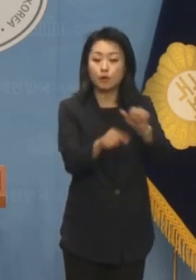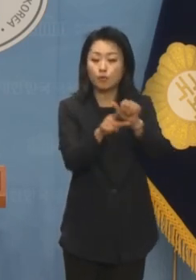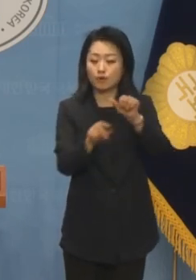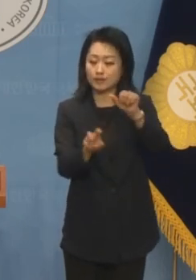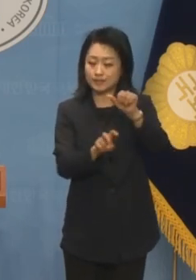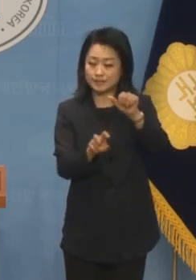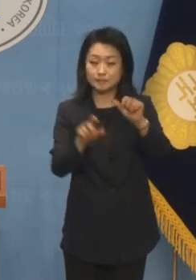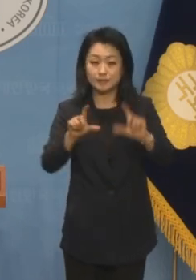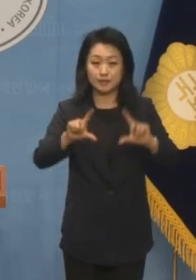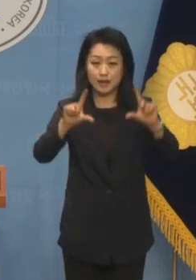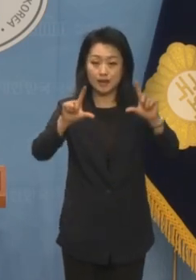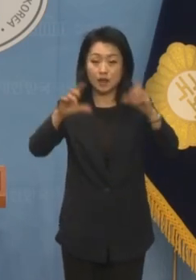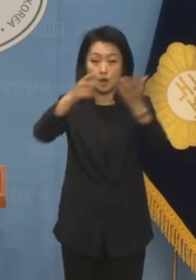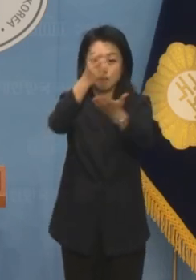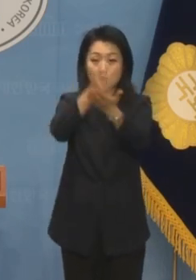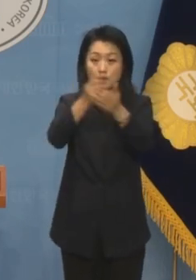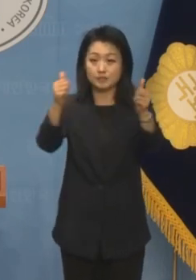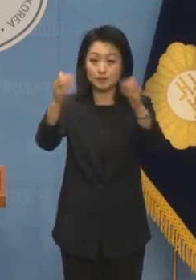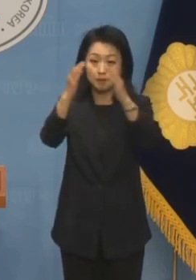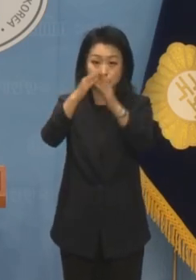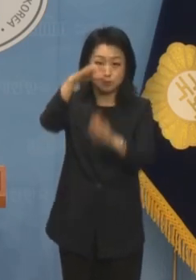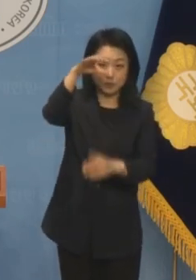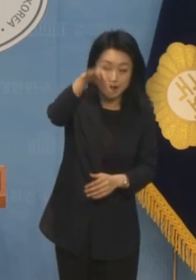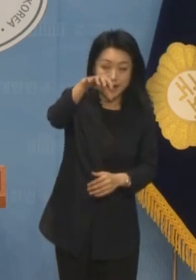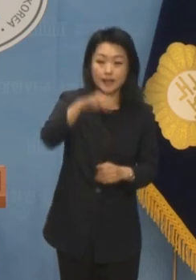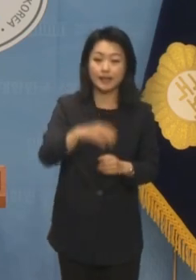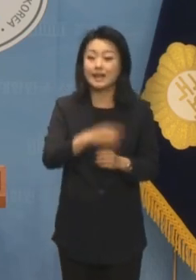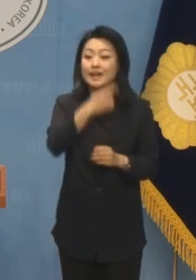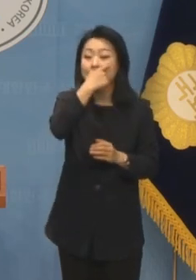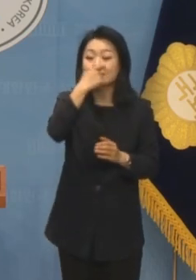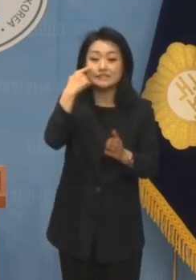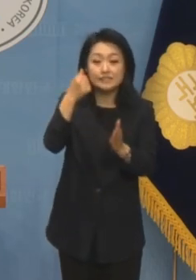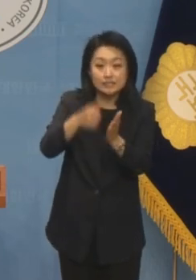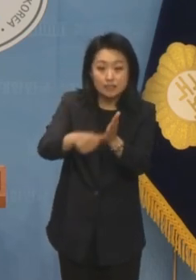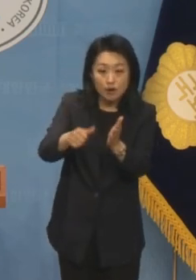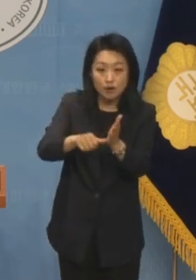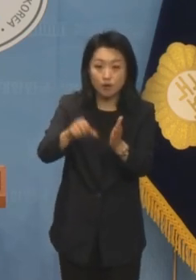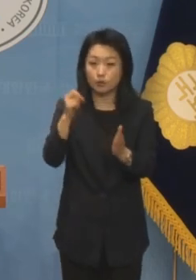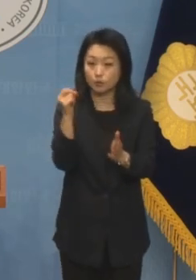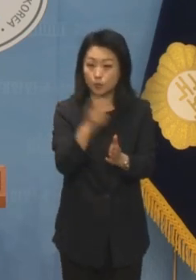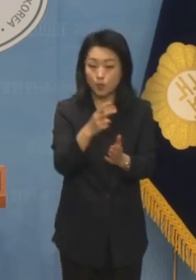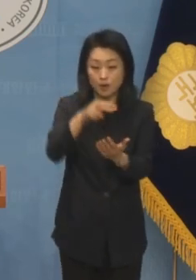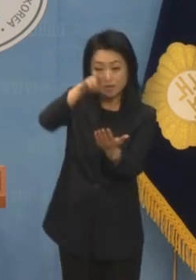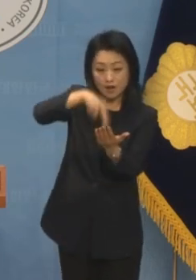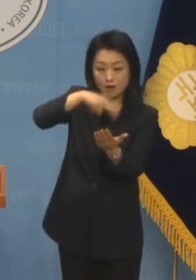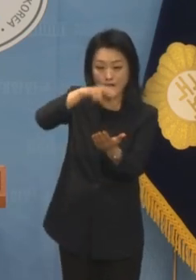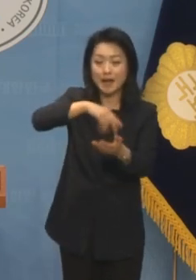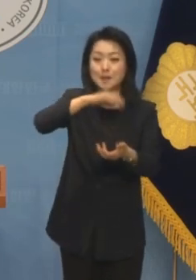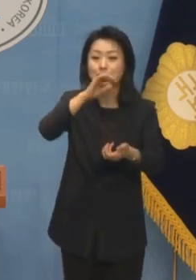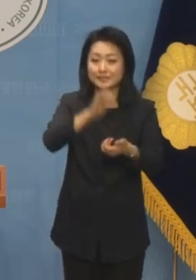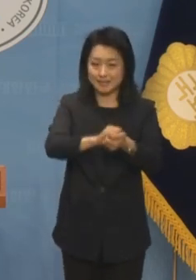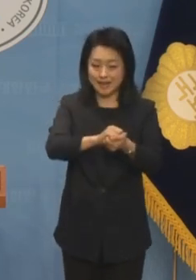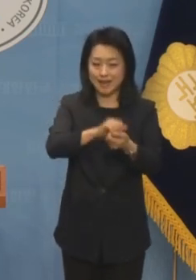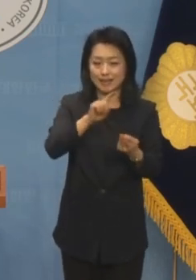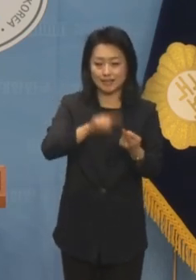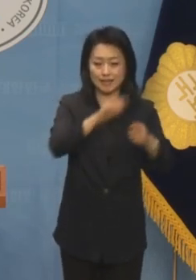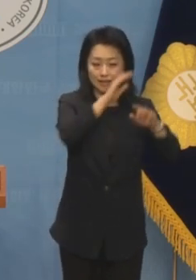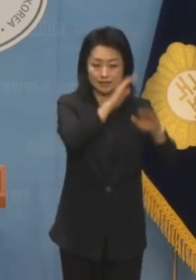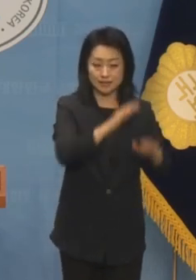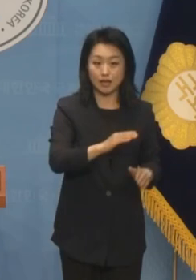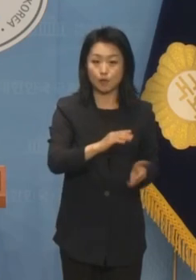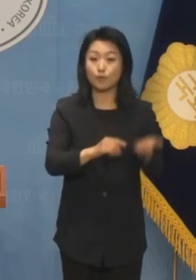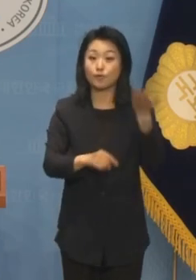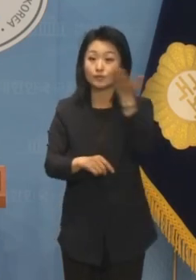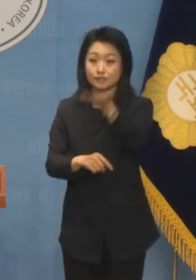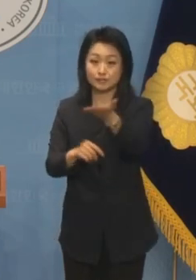20일 헌재에 전자정보 증거 능력 및 열람 제한에 대한 의견서를